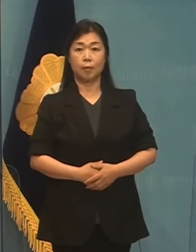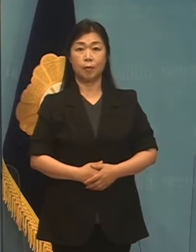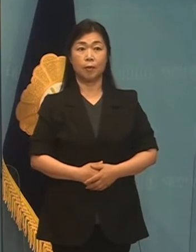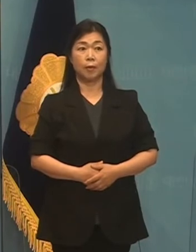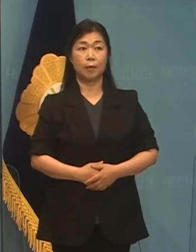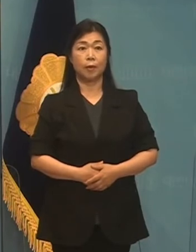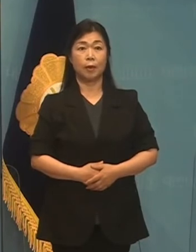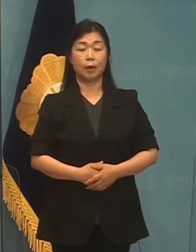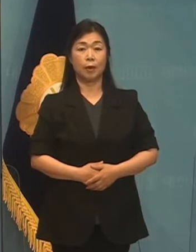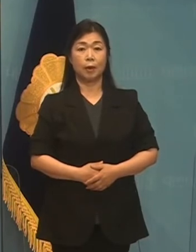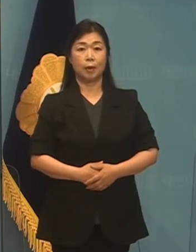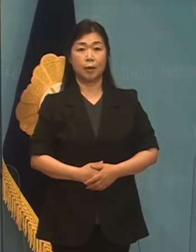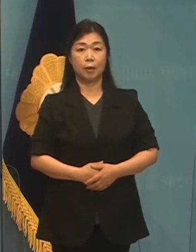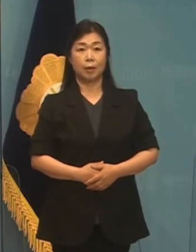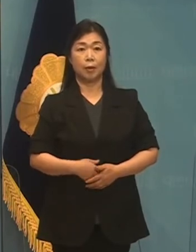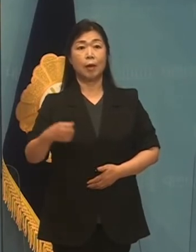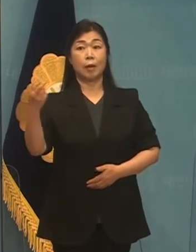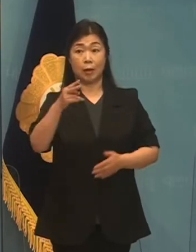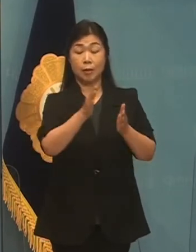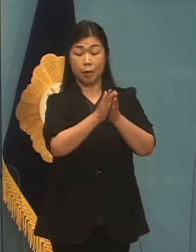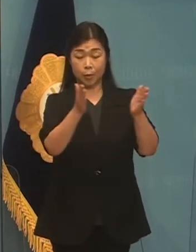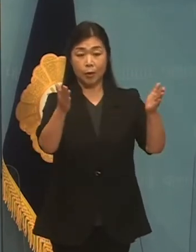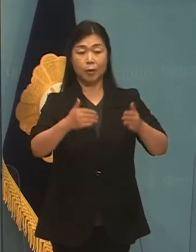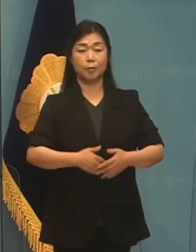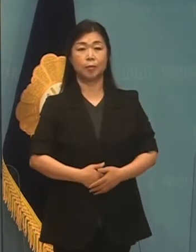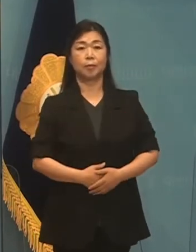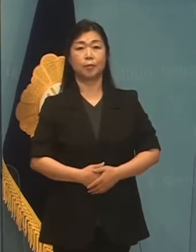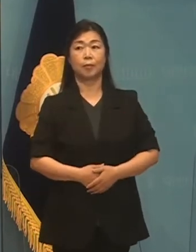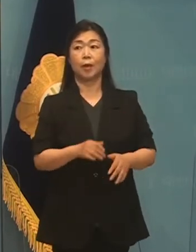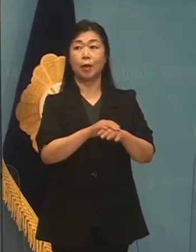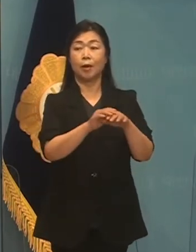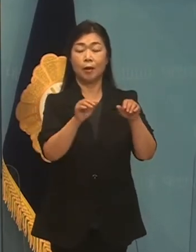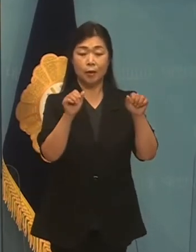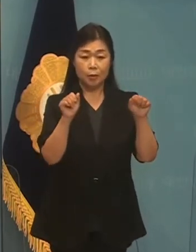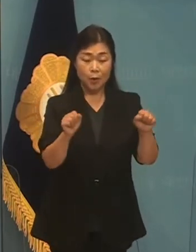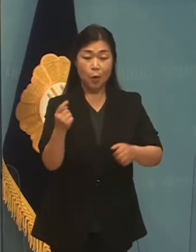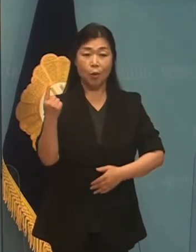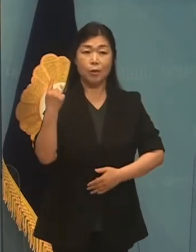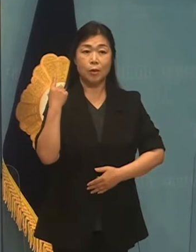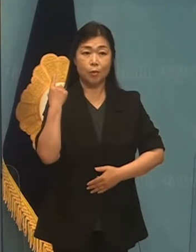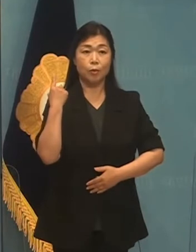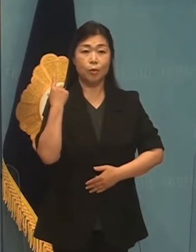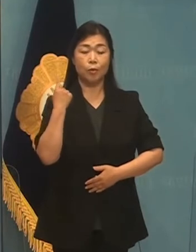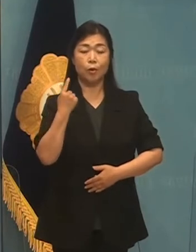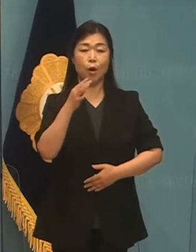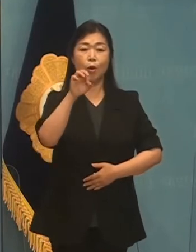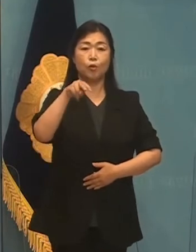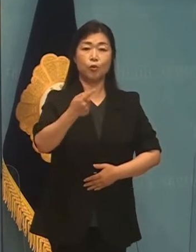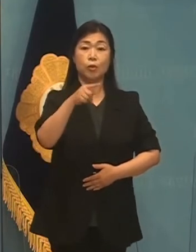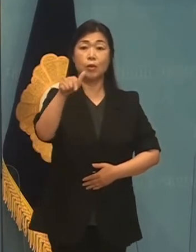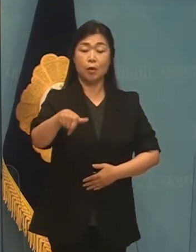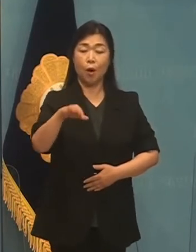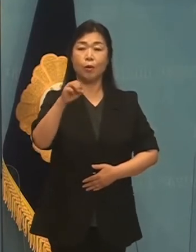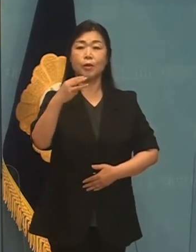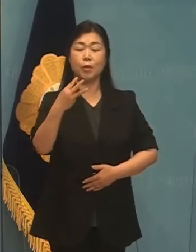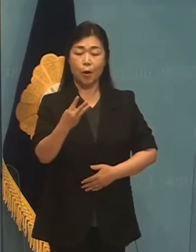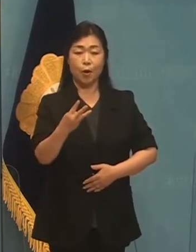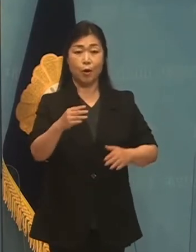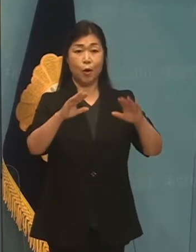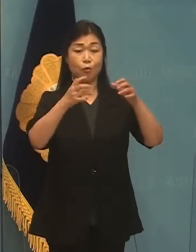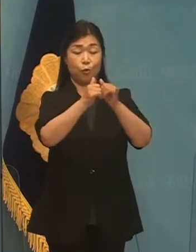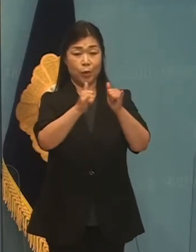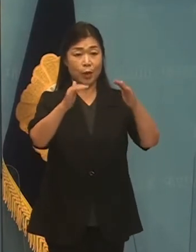예, 안녕하십니까. 다시 해달라고 했습니다. 다시 하겠습니다. 안녕하십니까. 어제부로 윤석열